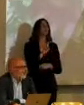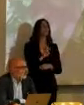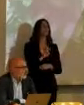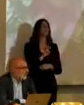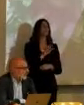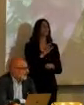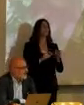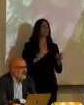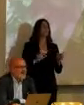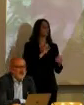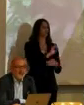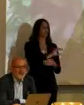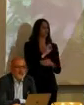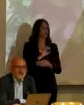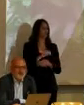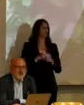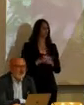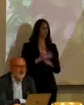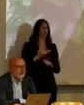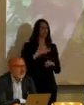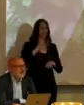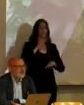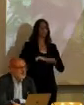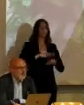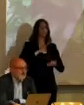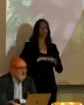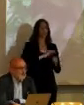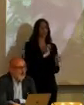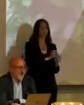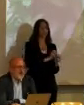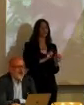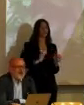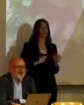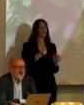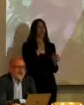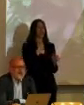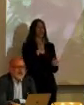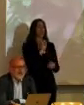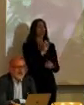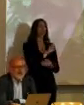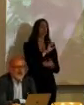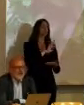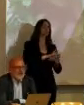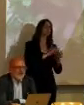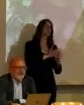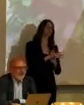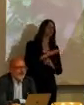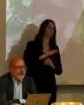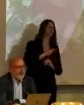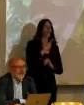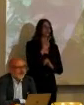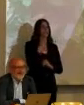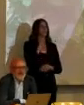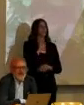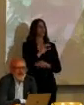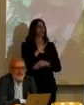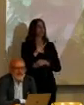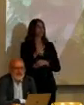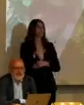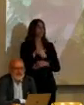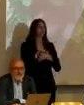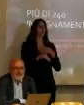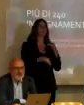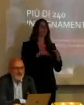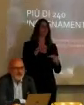tantissime discipline tra docenti incardinati, docenti a contratto, e questo cosa vuol dire? Vuol dire che avete un'intera galassia